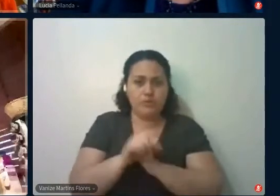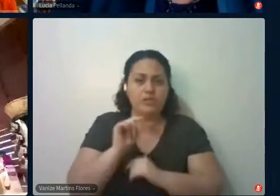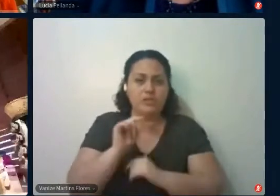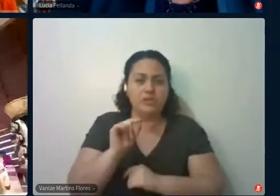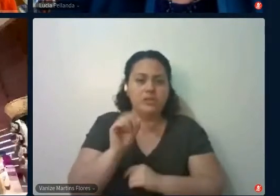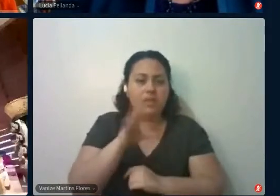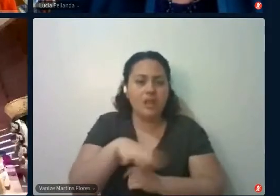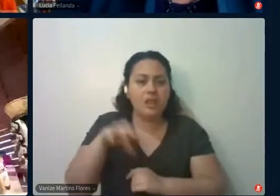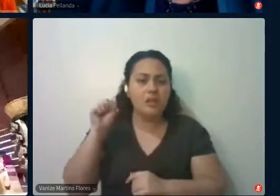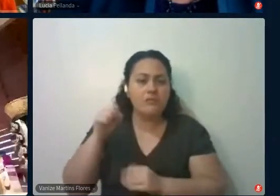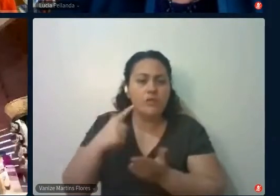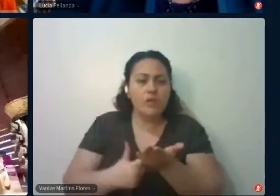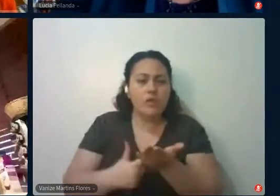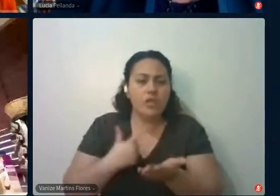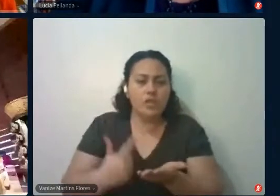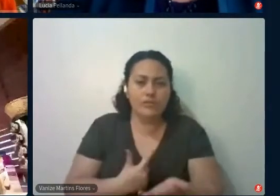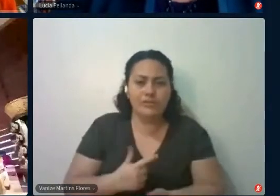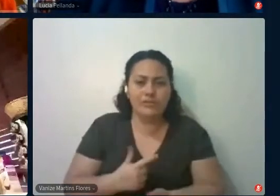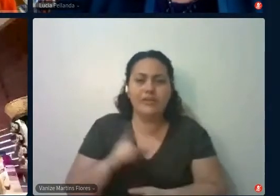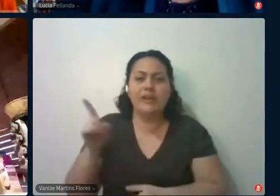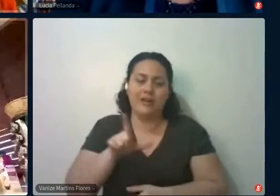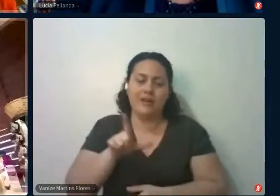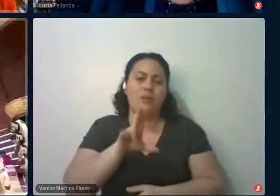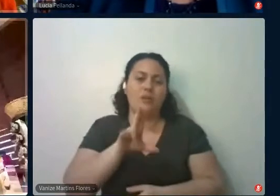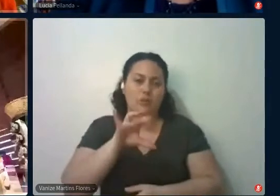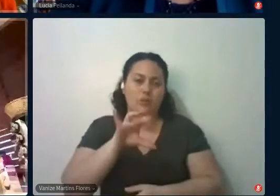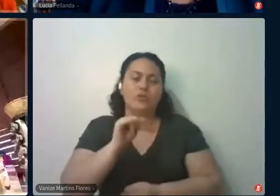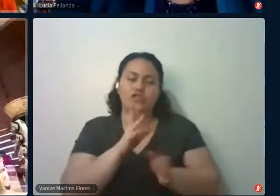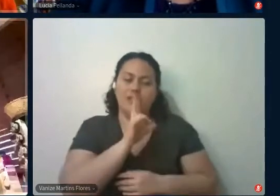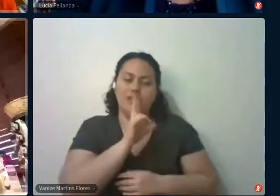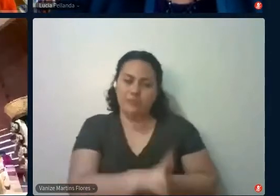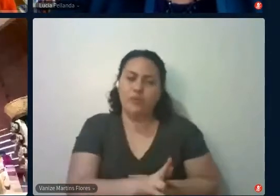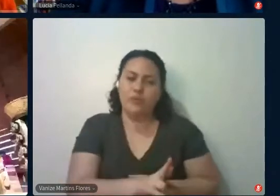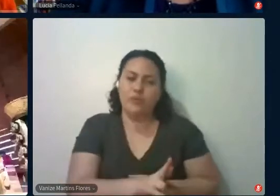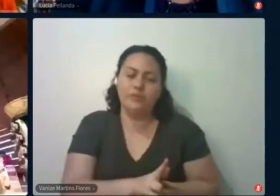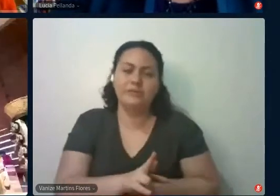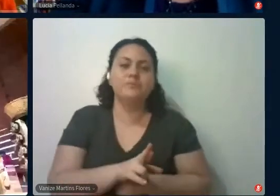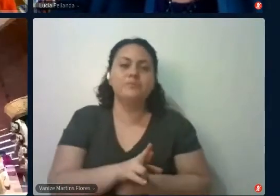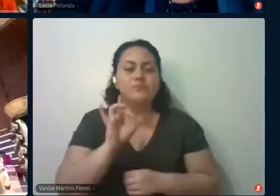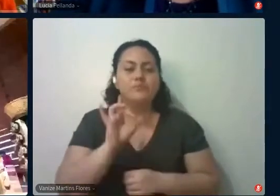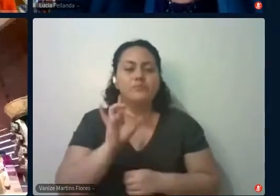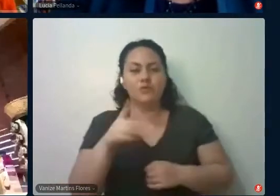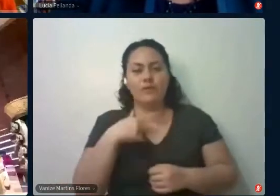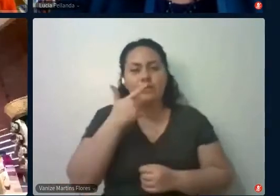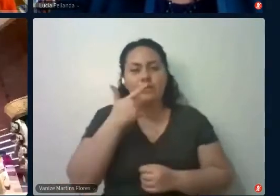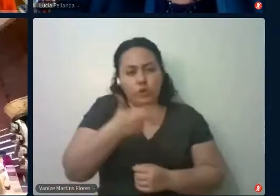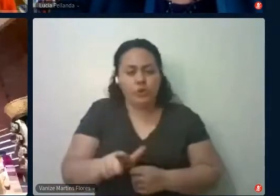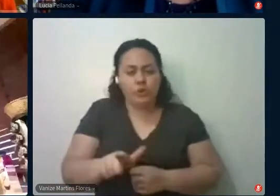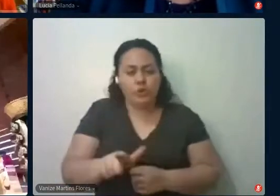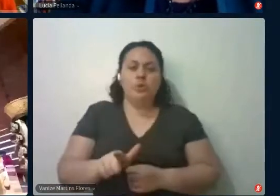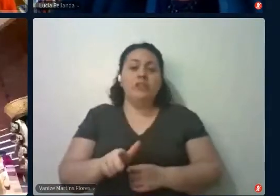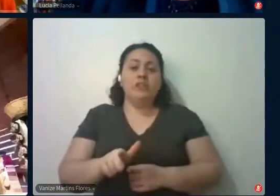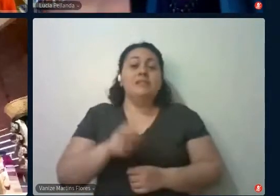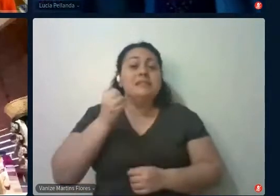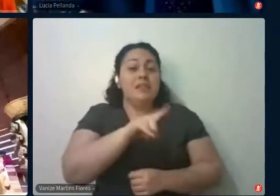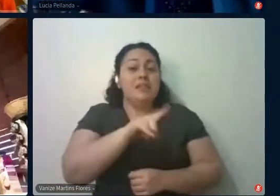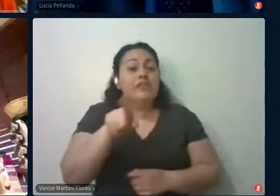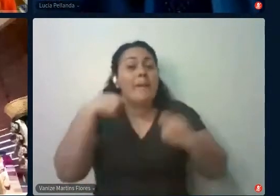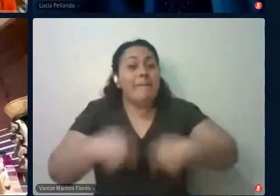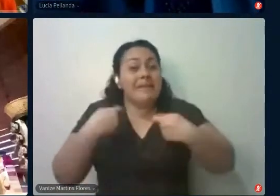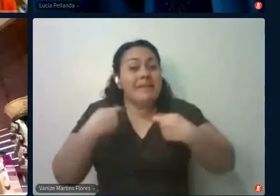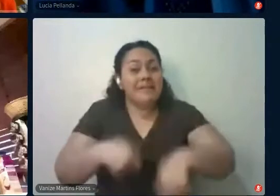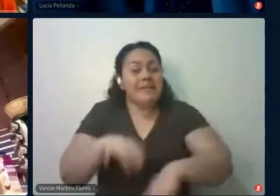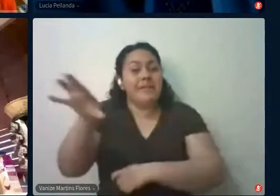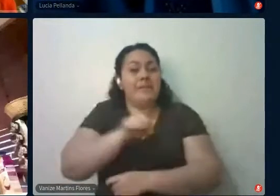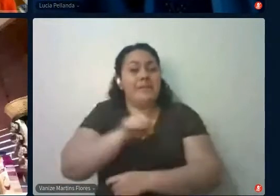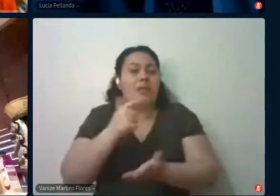Lúcia já respondeu, mas só reforçando, vai ser para quem precisa retirar algum livro depois